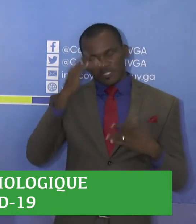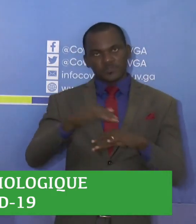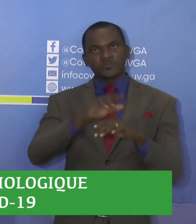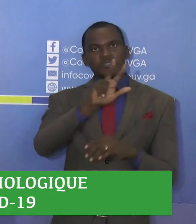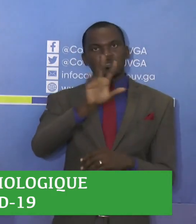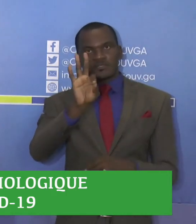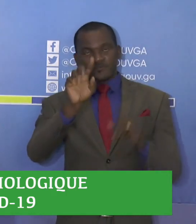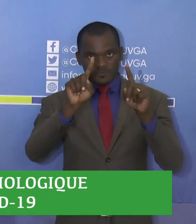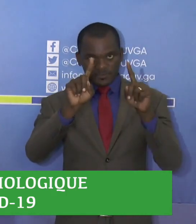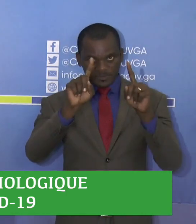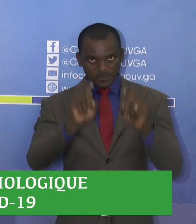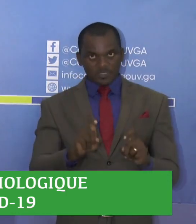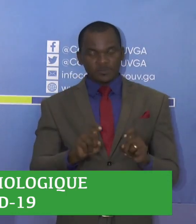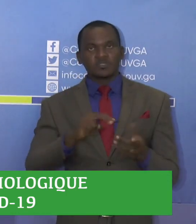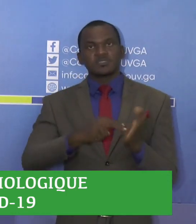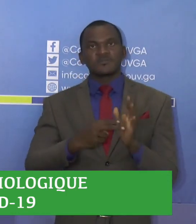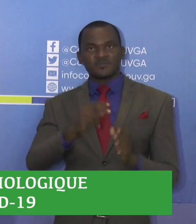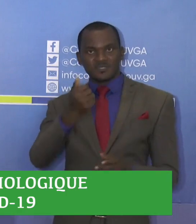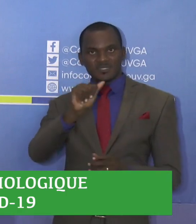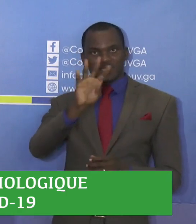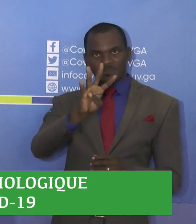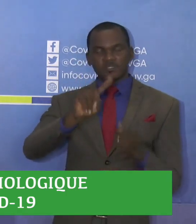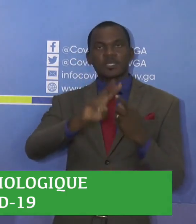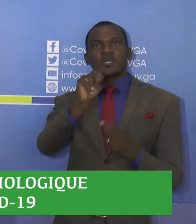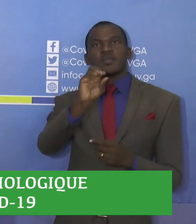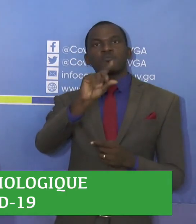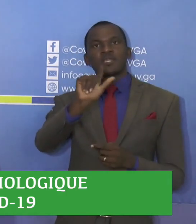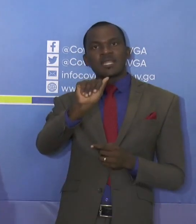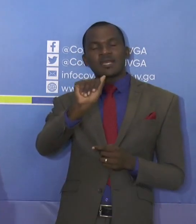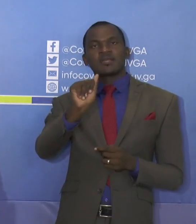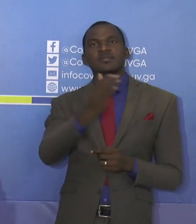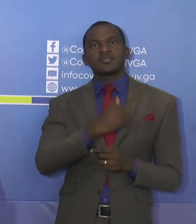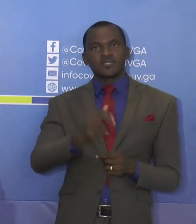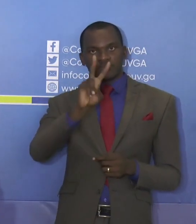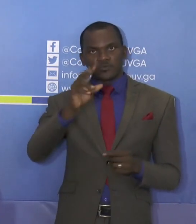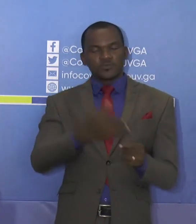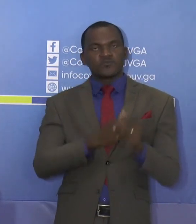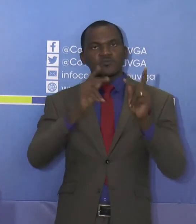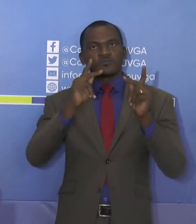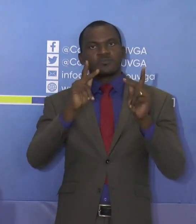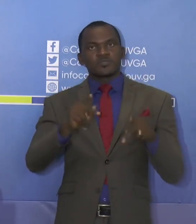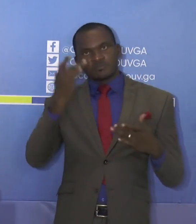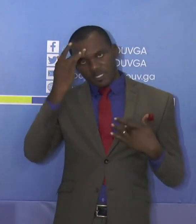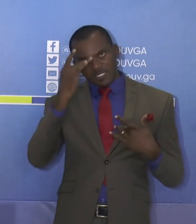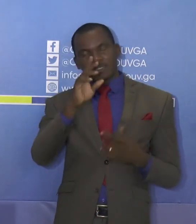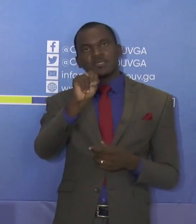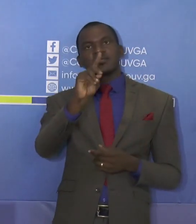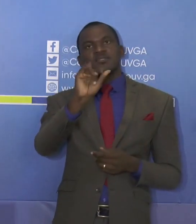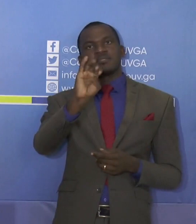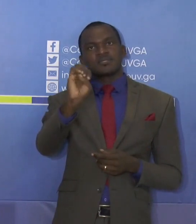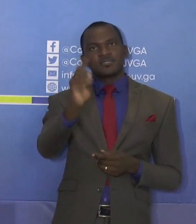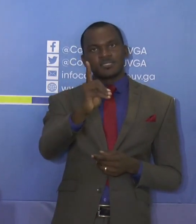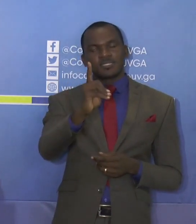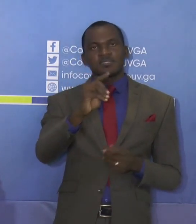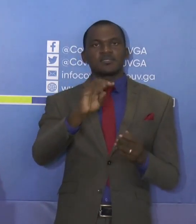39 prélèvements, dont 14 à Mouila et 2 nouveaux cas dans la ville de Ndende, ce